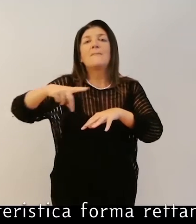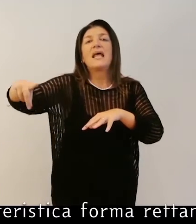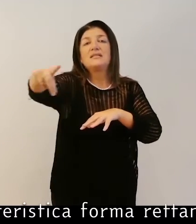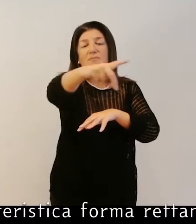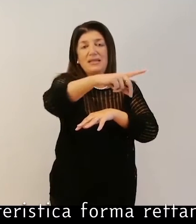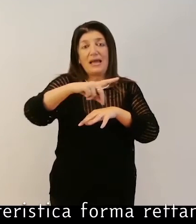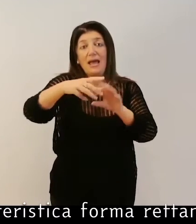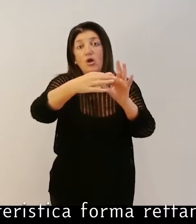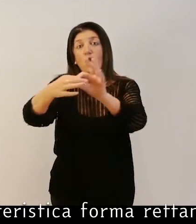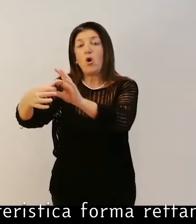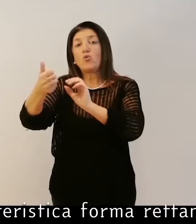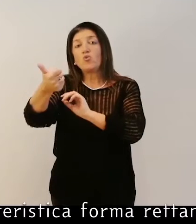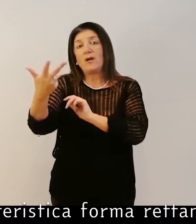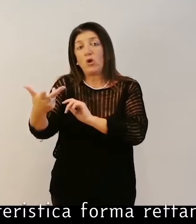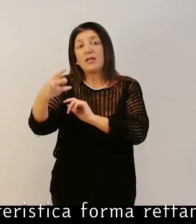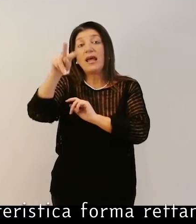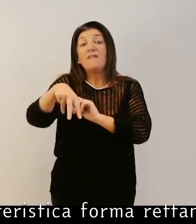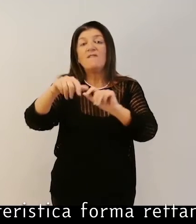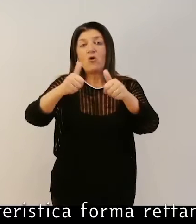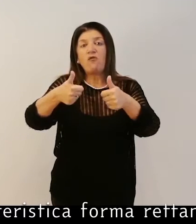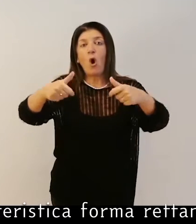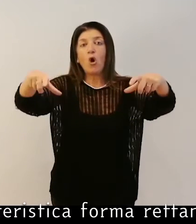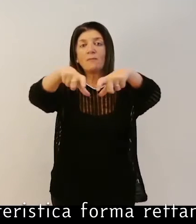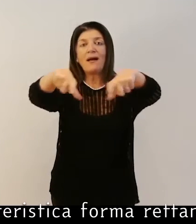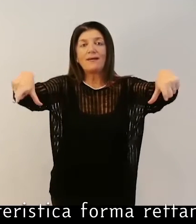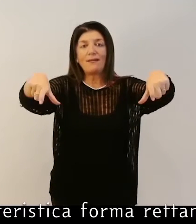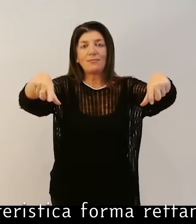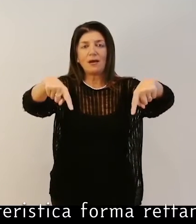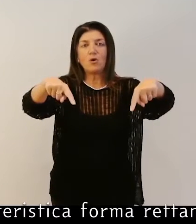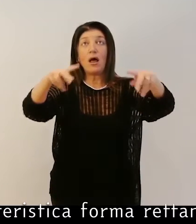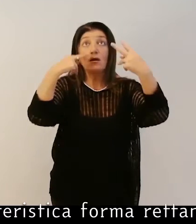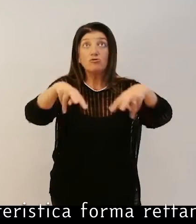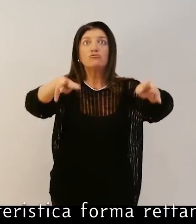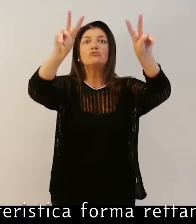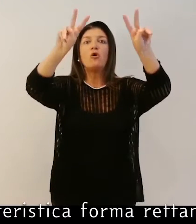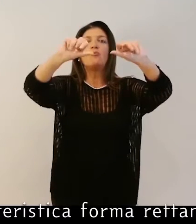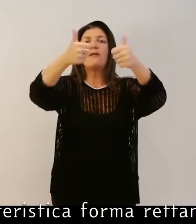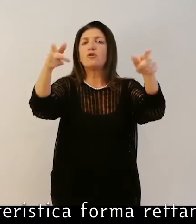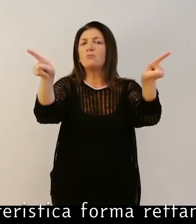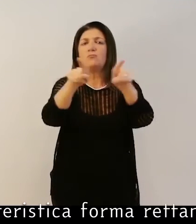dalla caratteristica forma rettangolare, anch'essa con volta a botte.